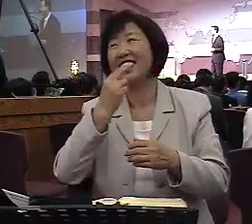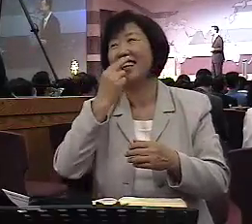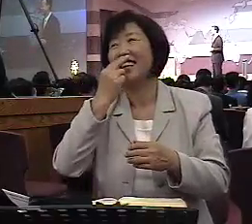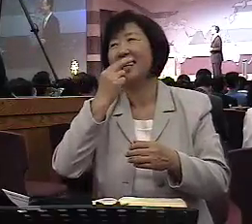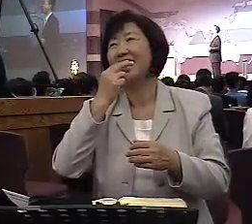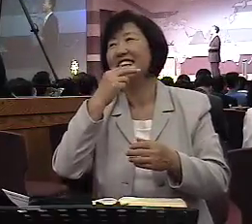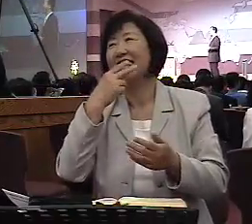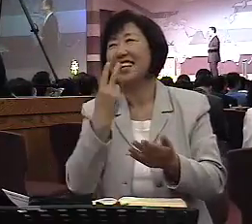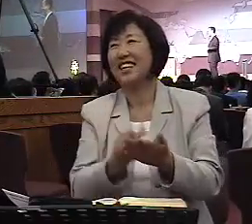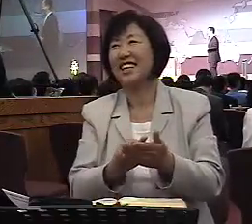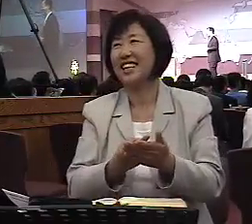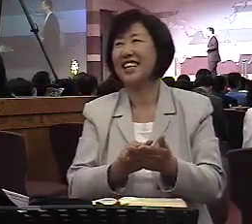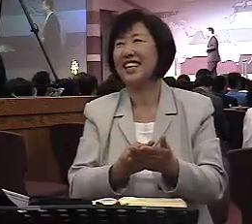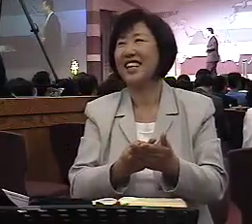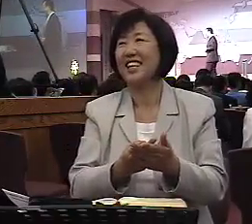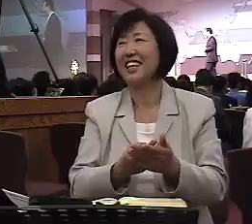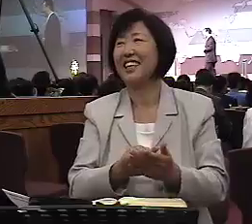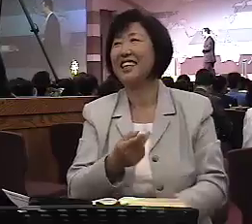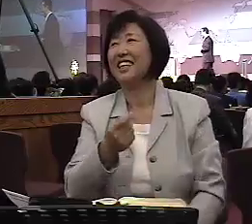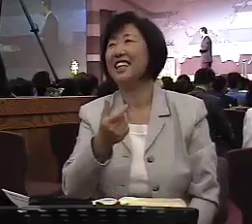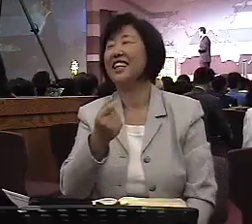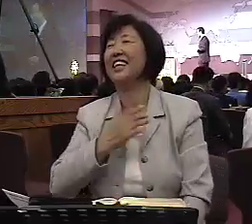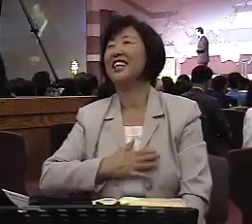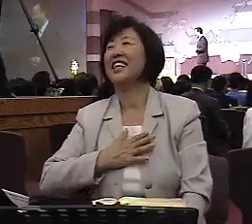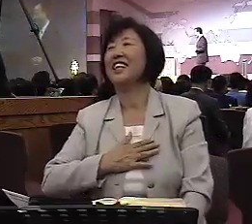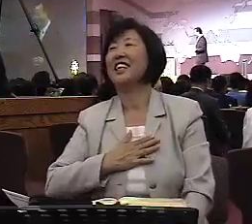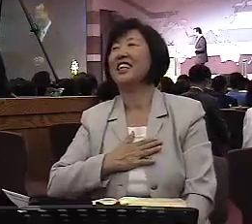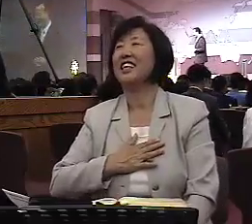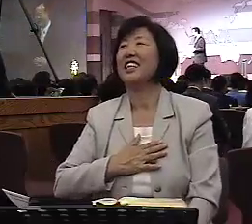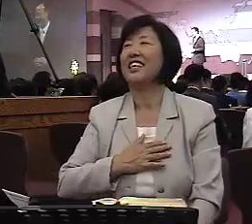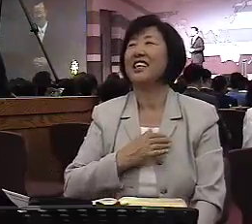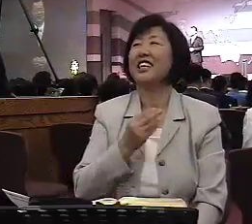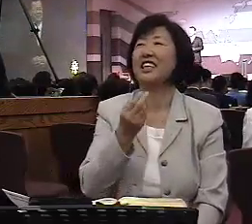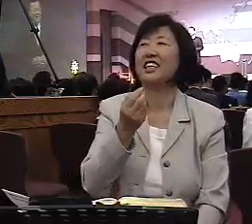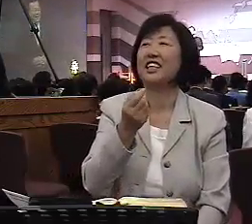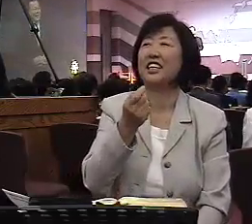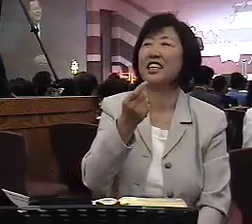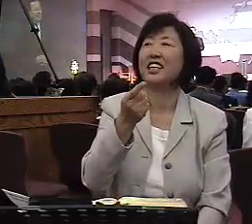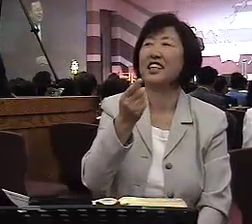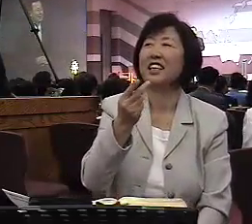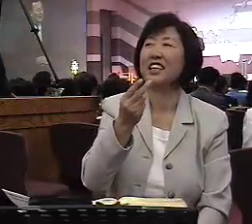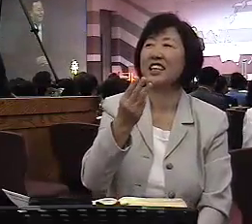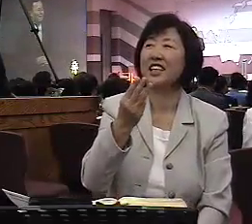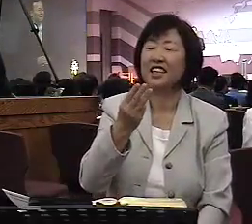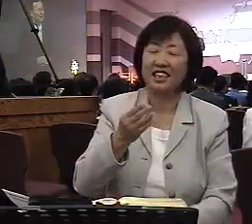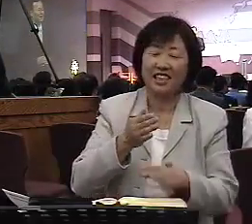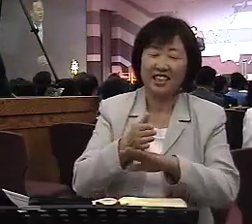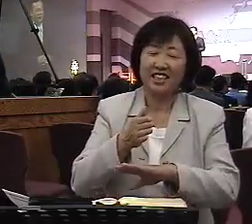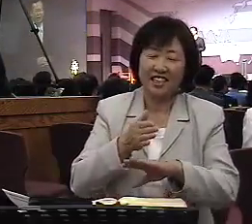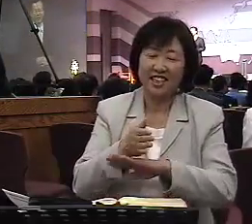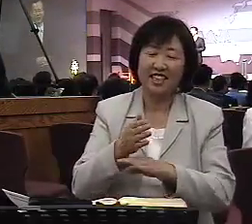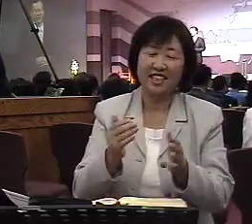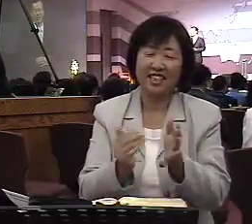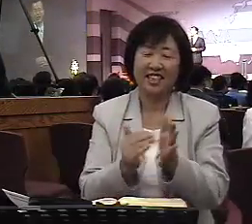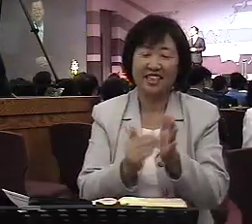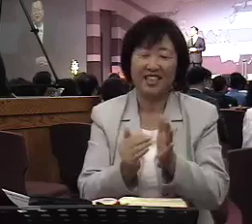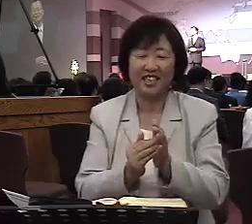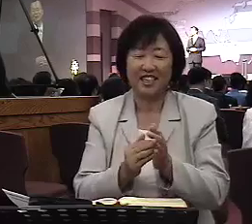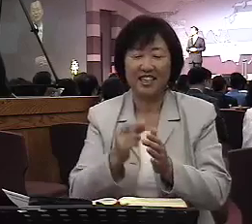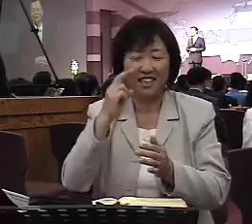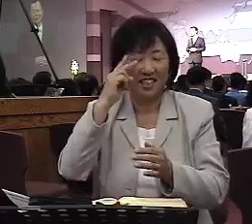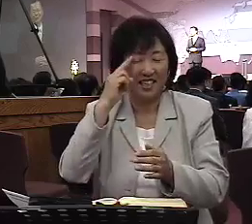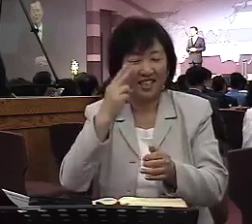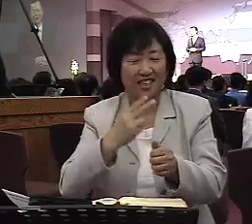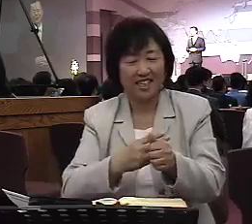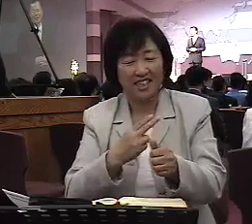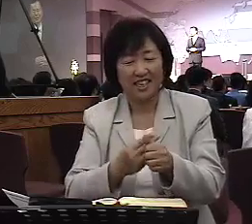요사이는 남자들도 조금은 아는 것 같아요. 조금은 3번이나 지냈습니다. 사도 바울이 이 생명을